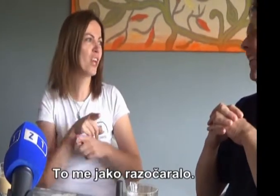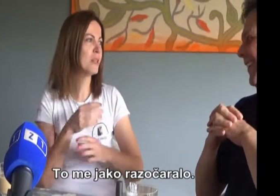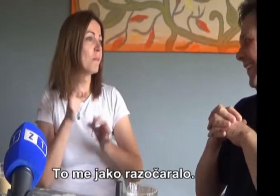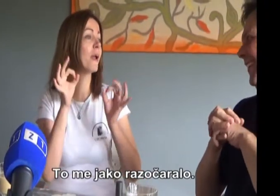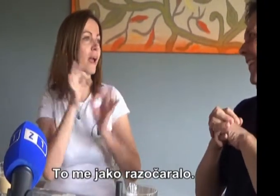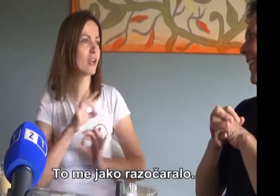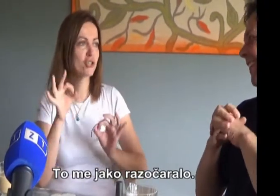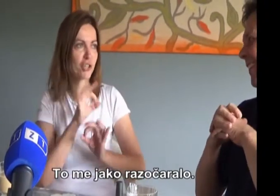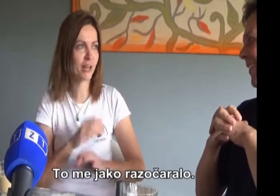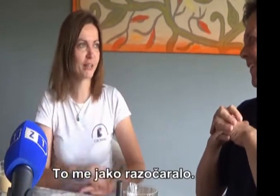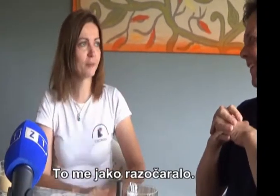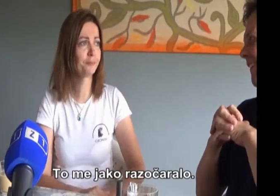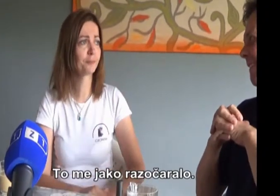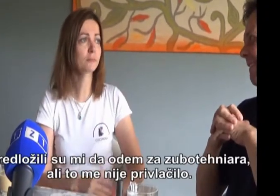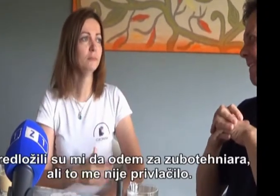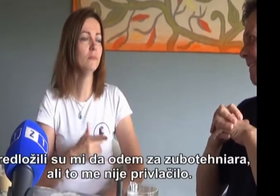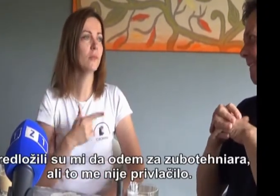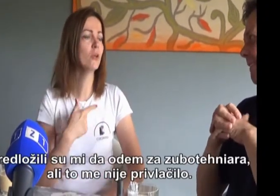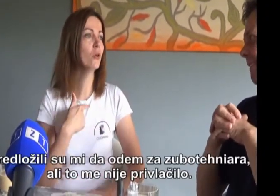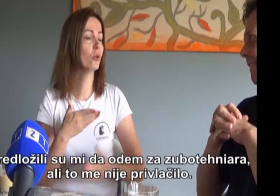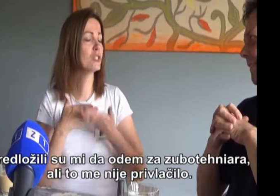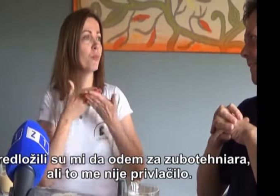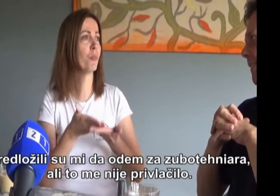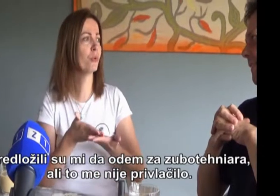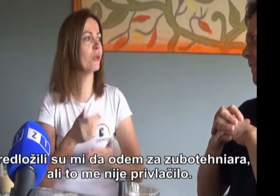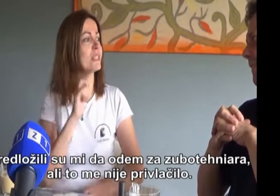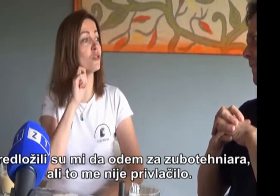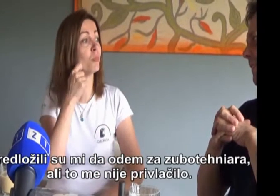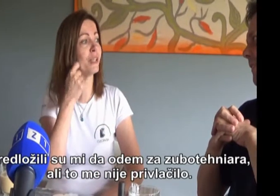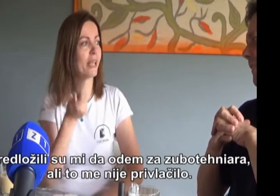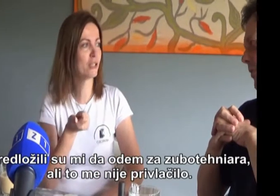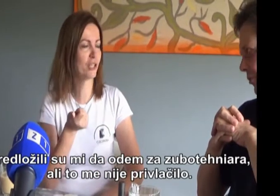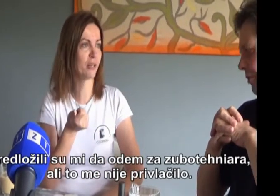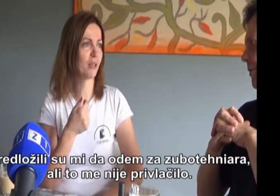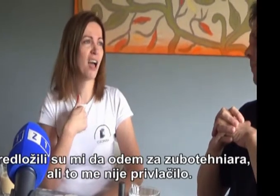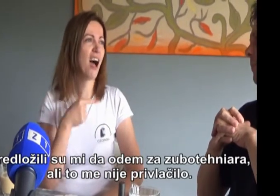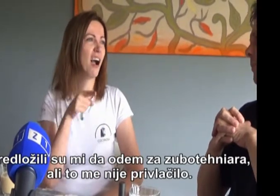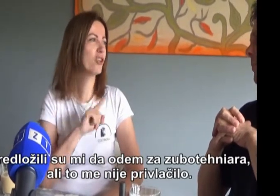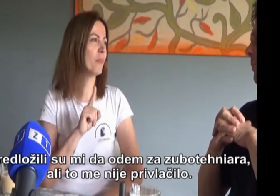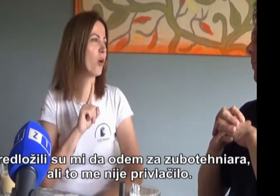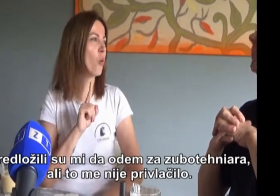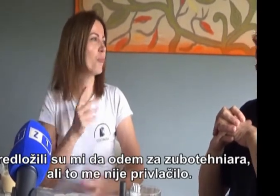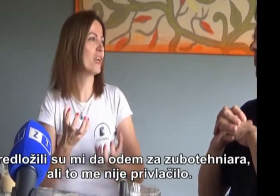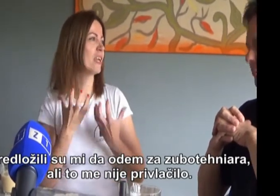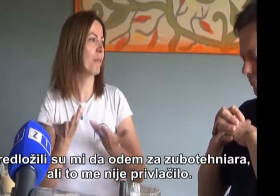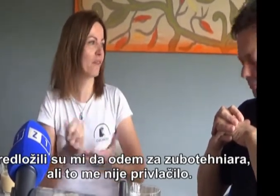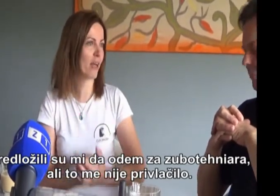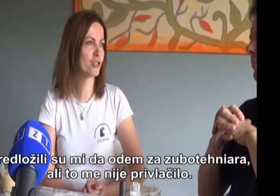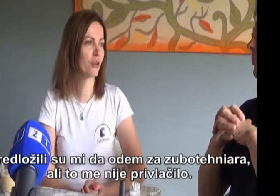to vrema sam bila razočarana. Onda su mi ponudila da ću biti tehničara. A to me na uopće ne